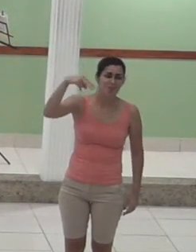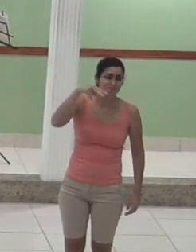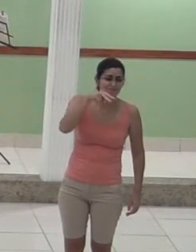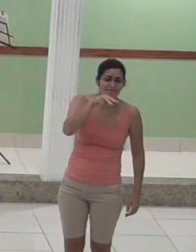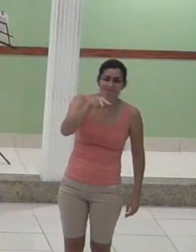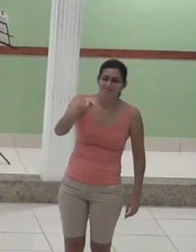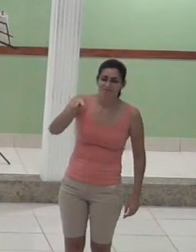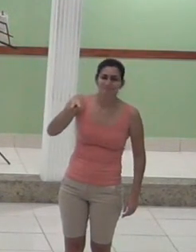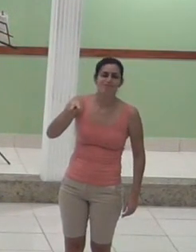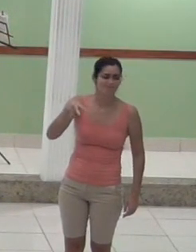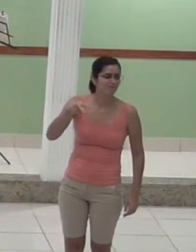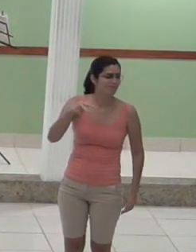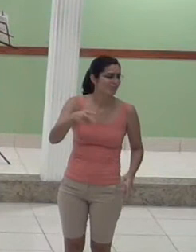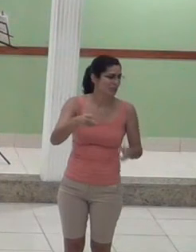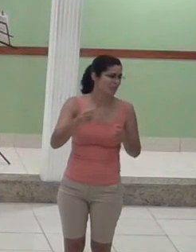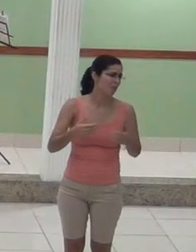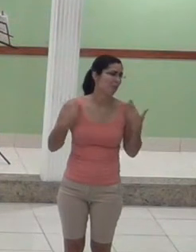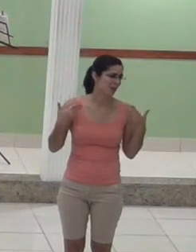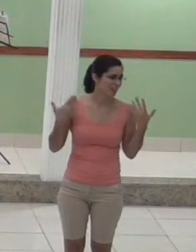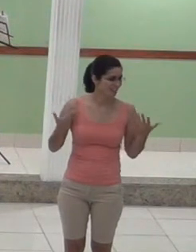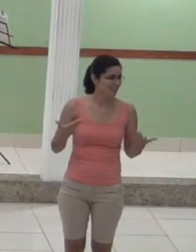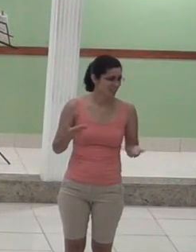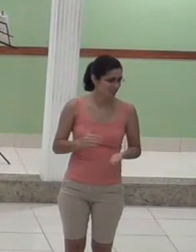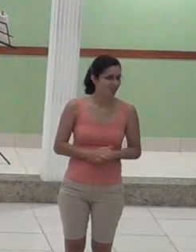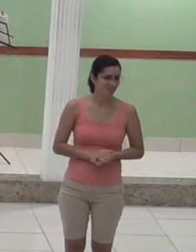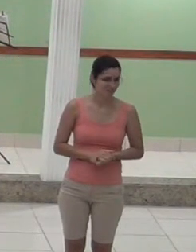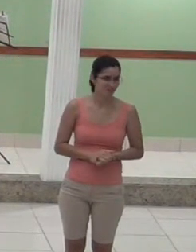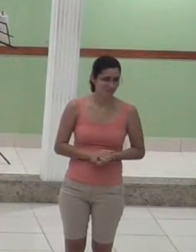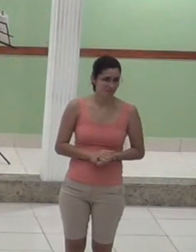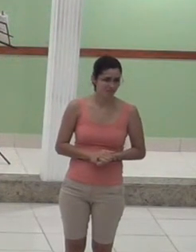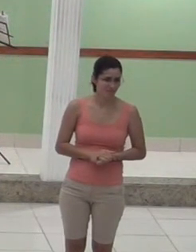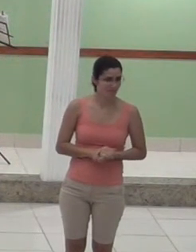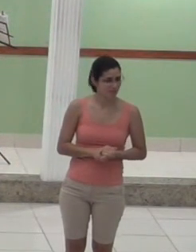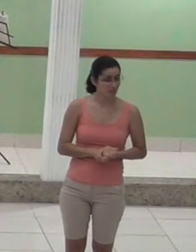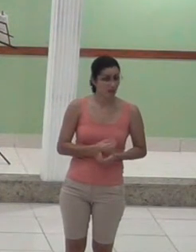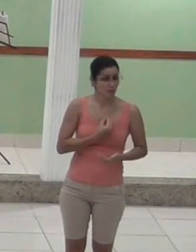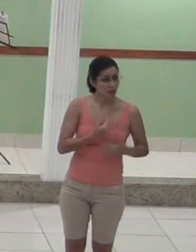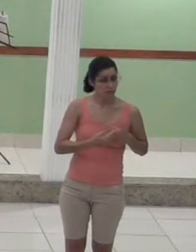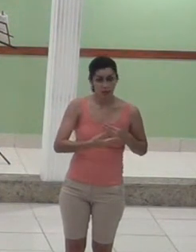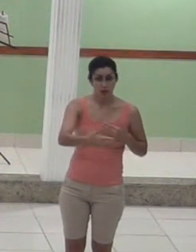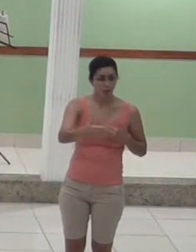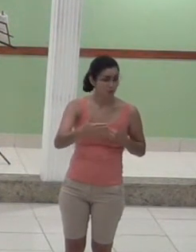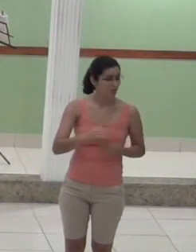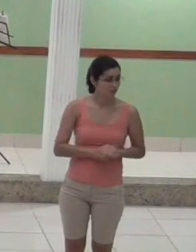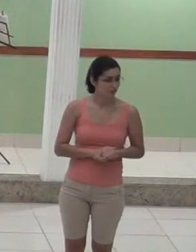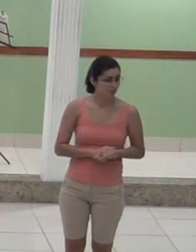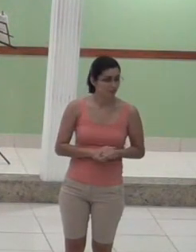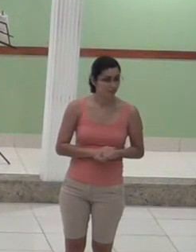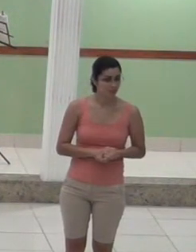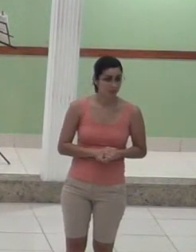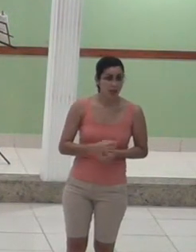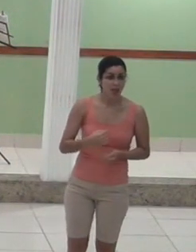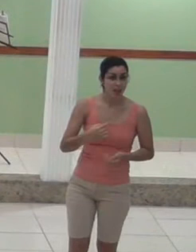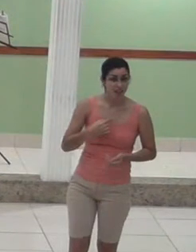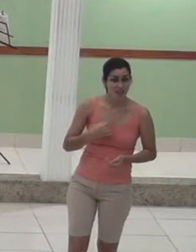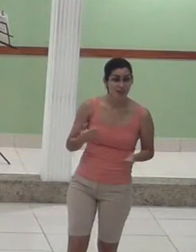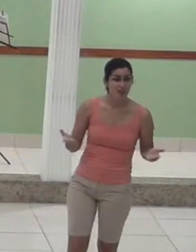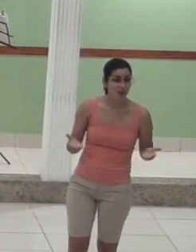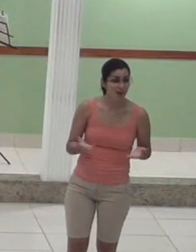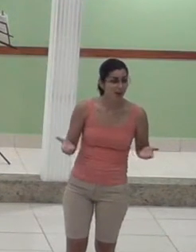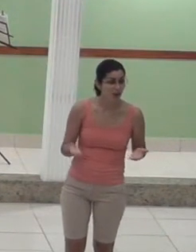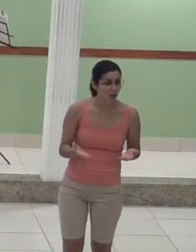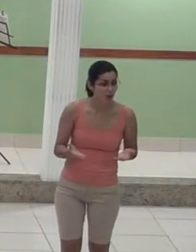está acontecendo e o que vai acontecer daqui por diante. Eu assumi a terceira idade, que